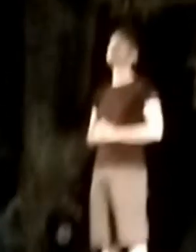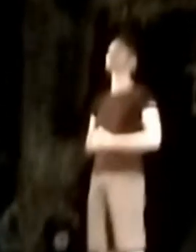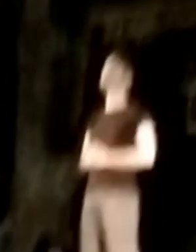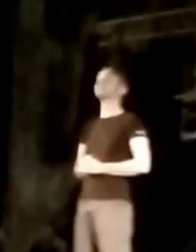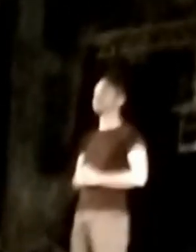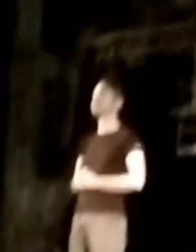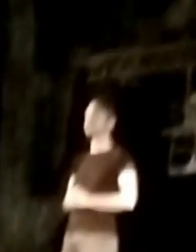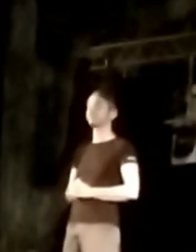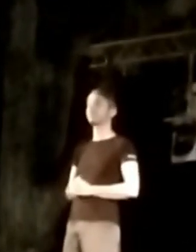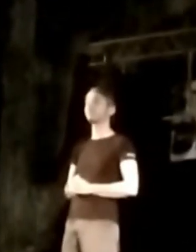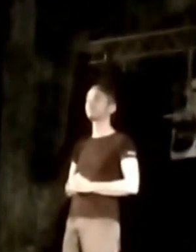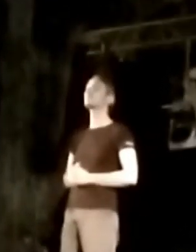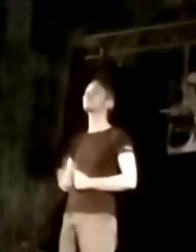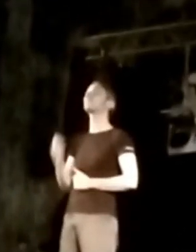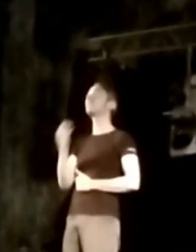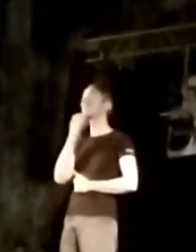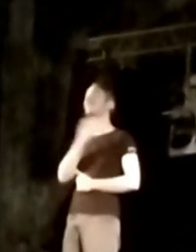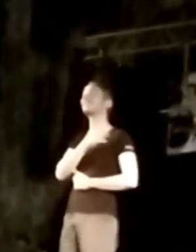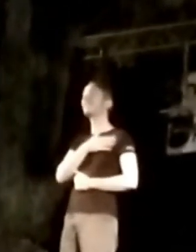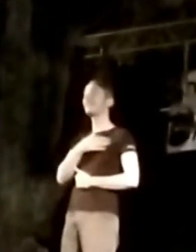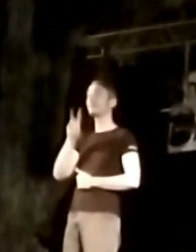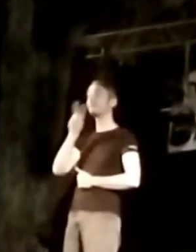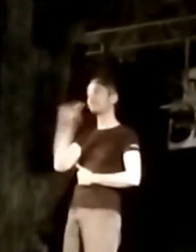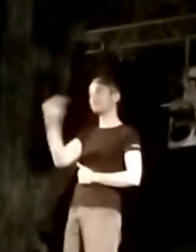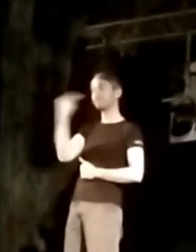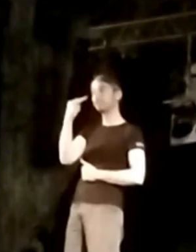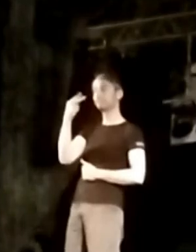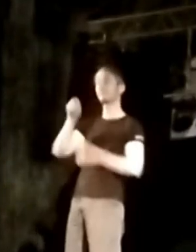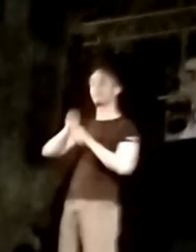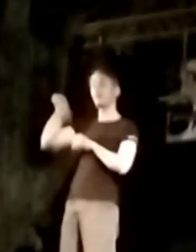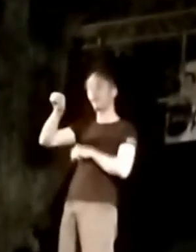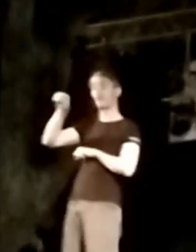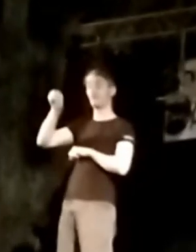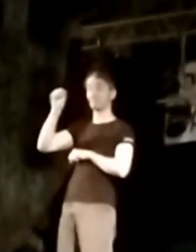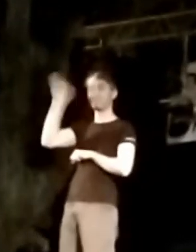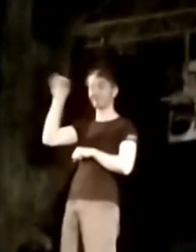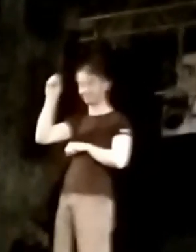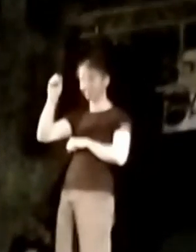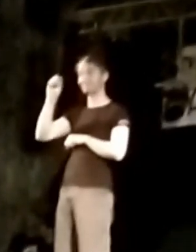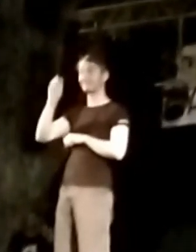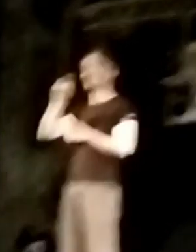Em sembla, qui vulgui veure el pregó d'aquesta Festa Major Alternativa